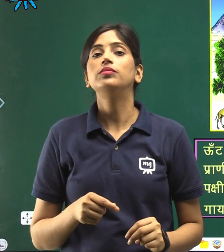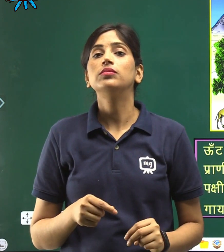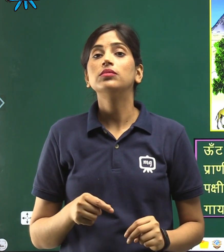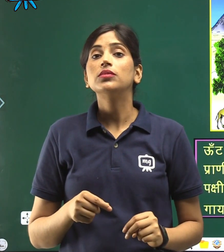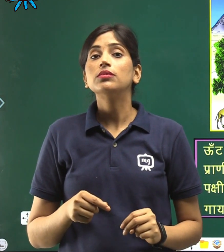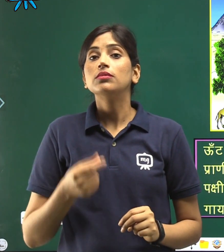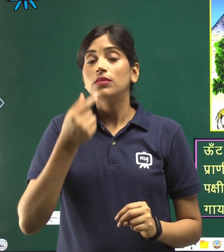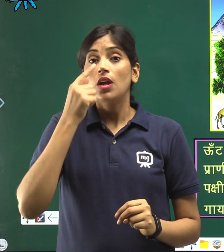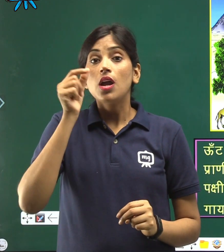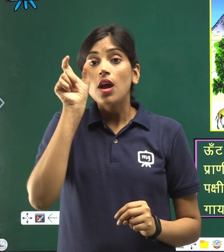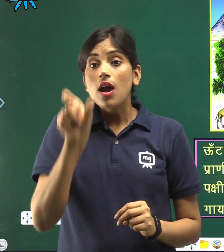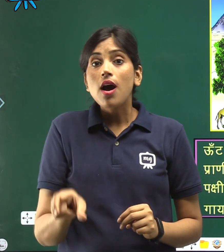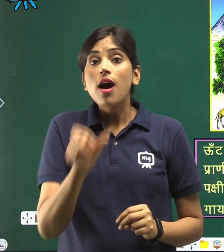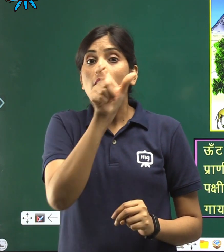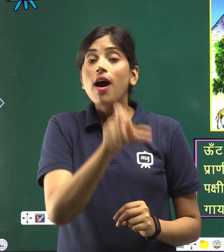प्राणी